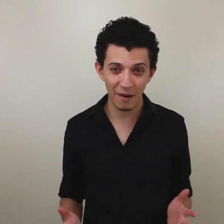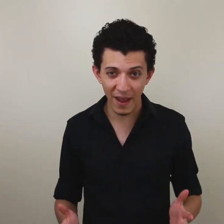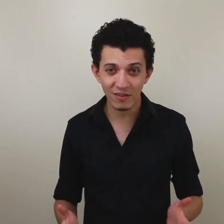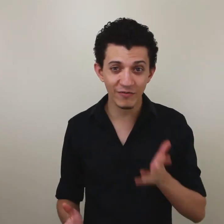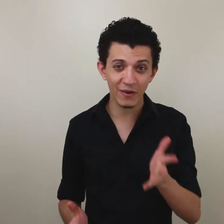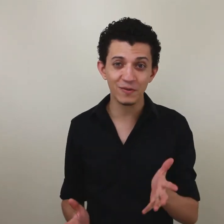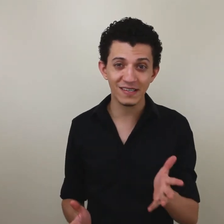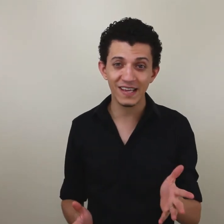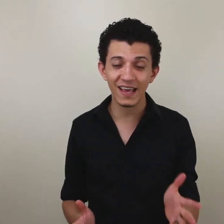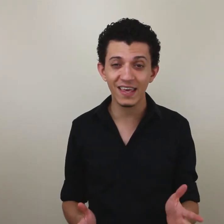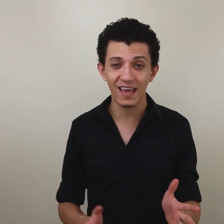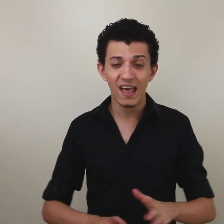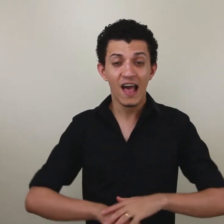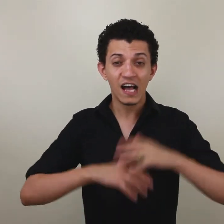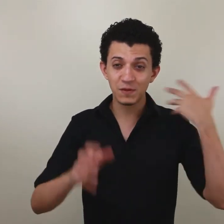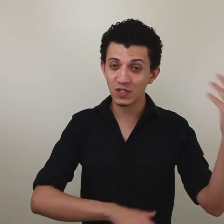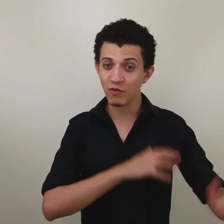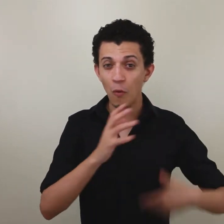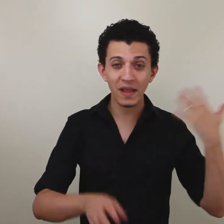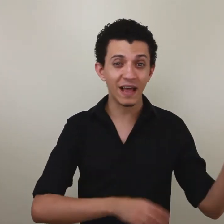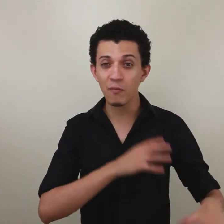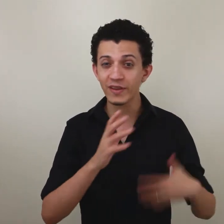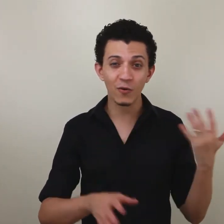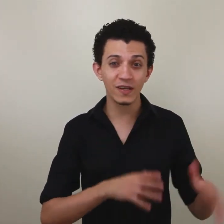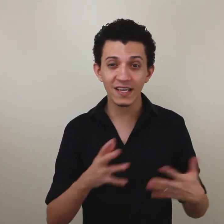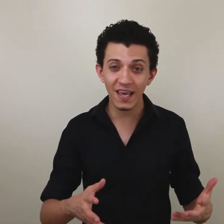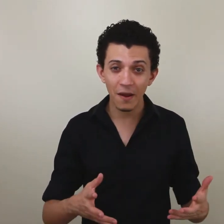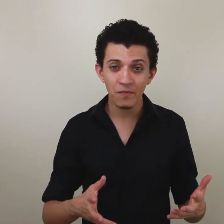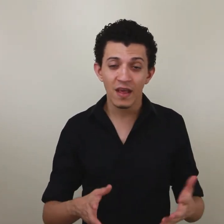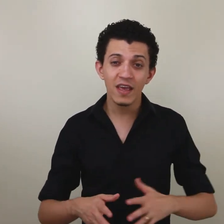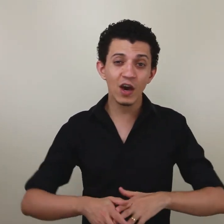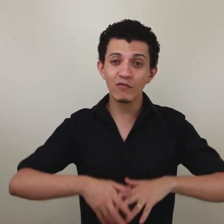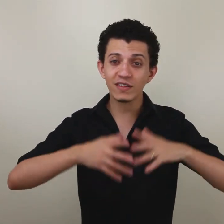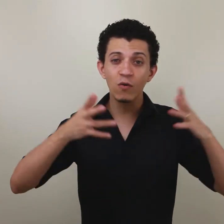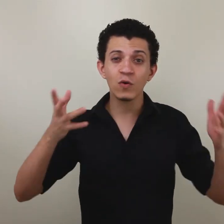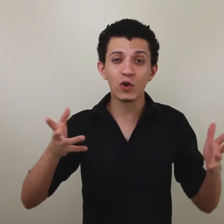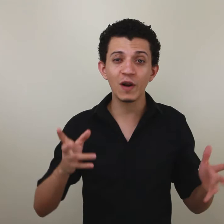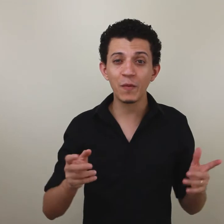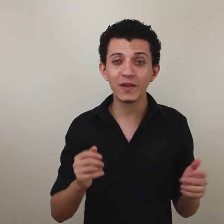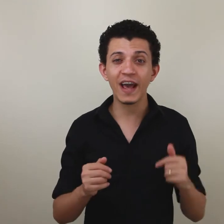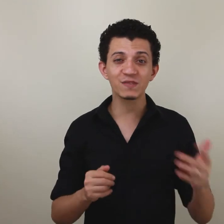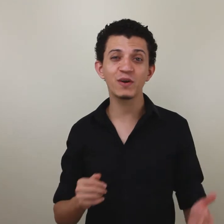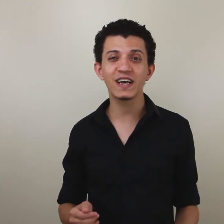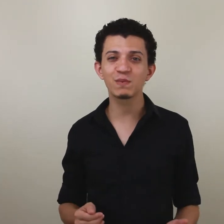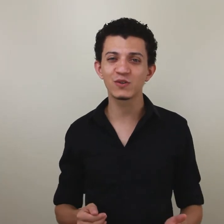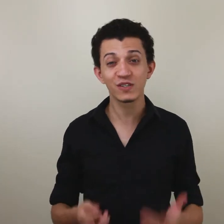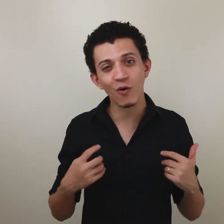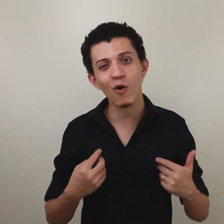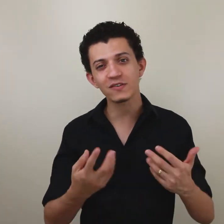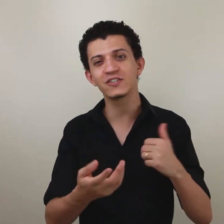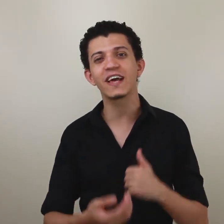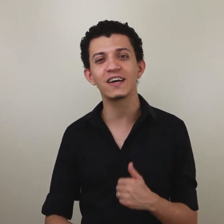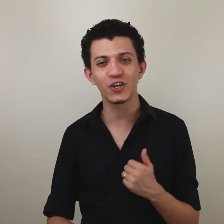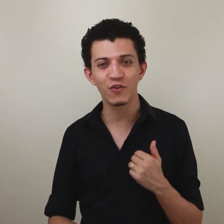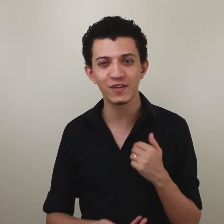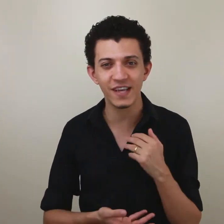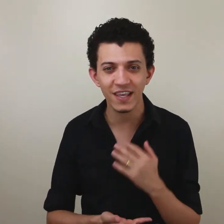acontecer muita coisa aqui e eu vou ter um controle para poder responder pessoa que eu gosto de interagir com você aqui